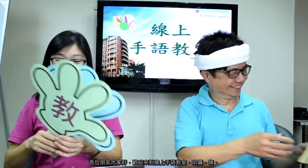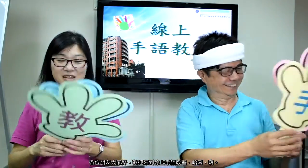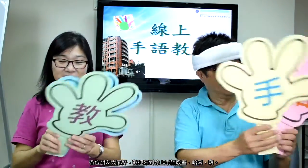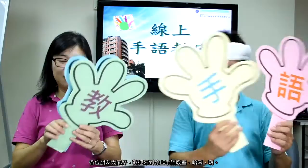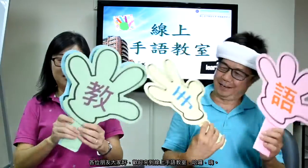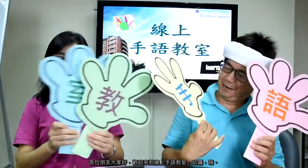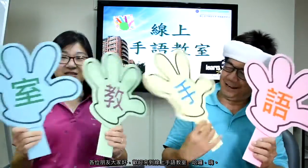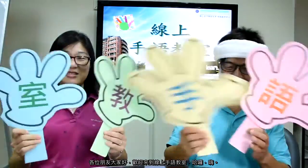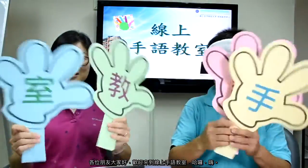Hello，